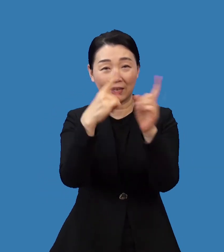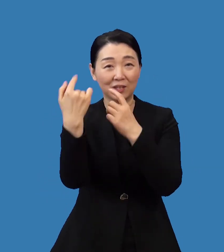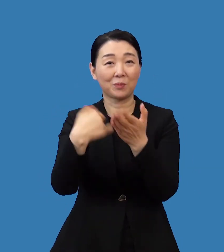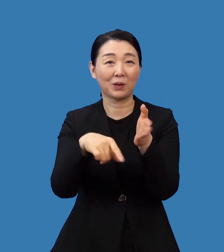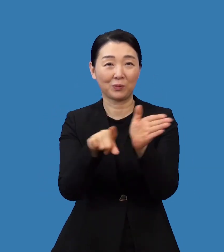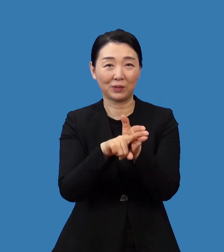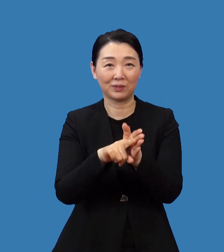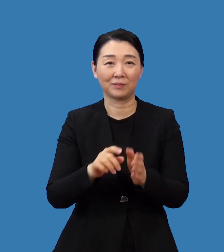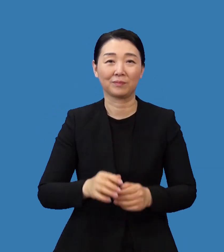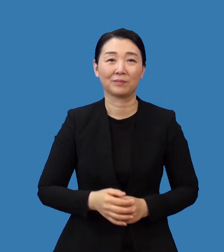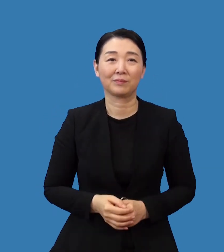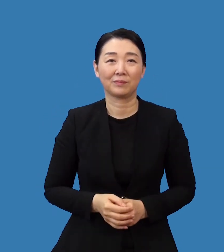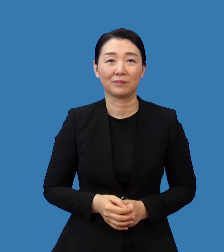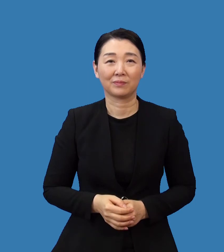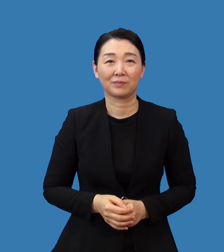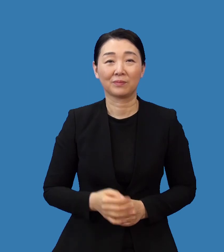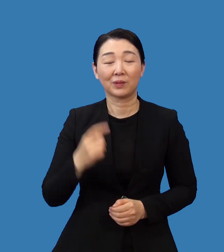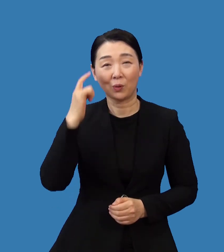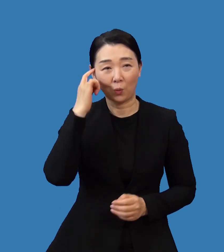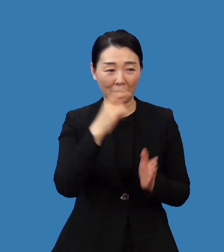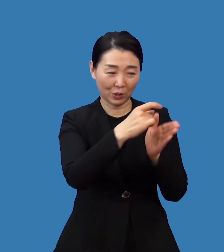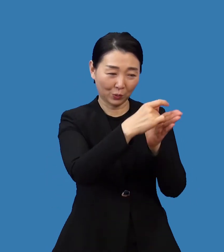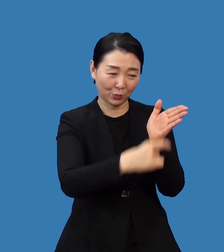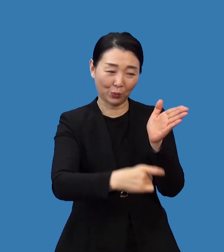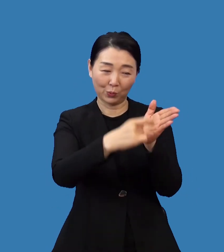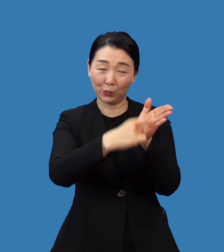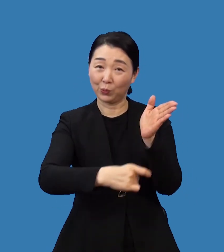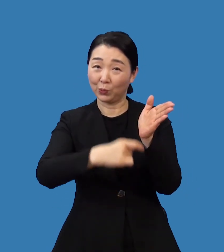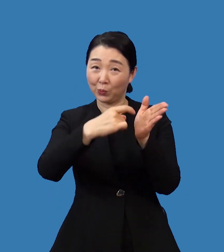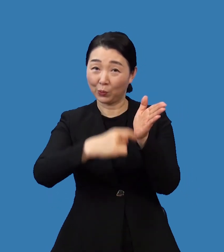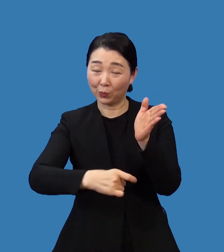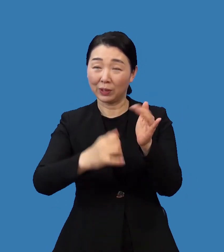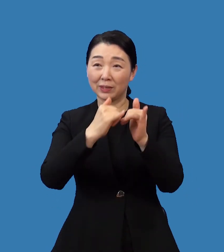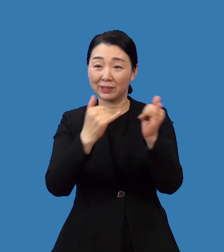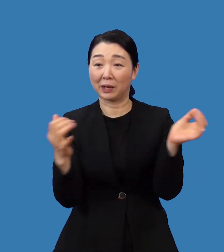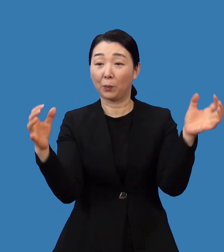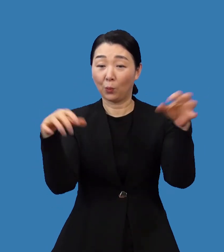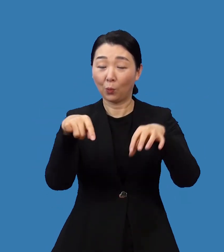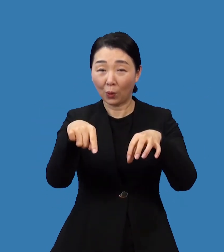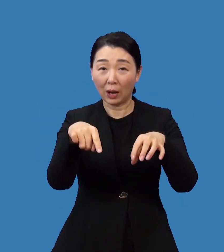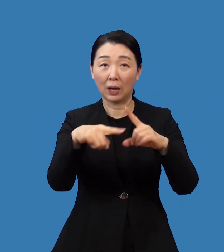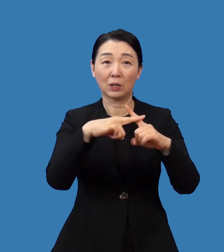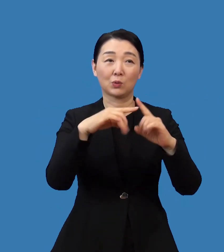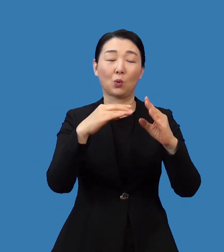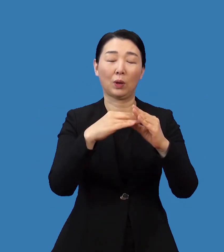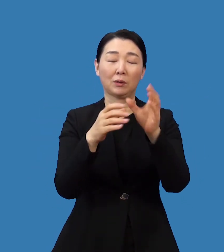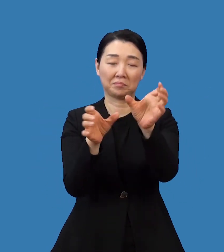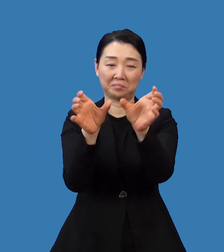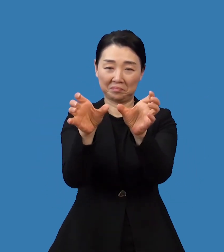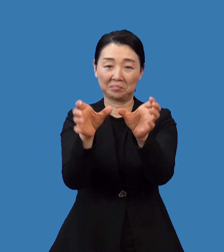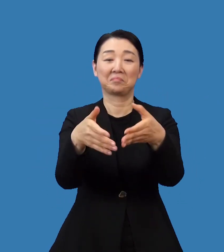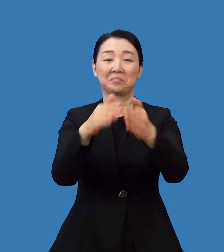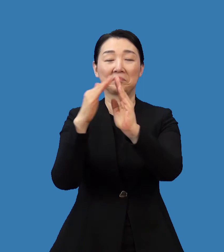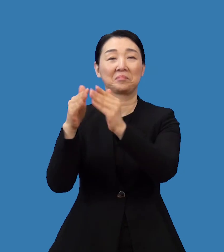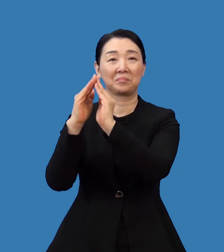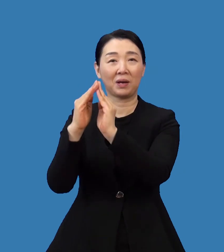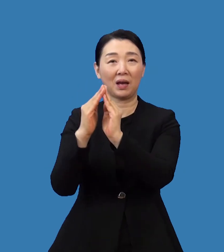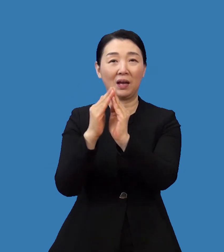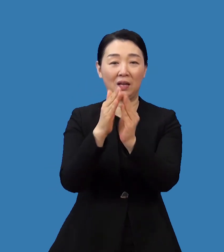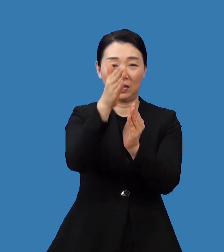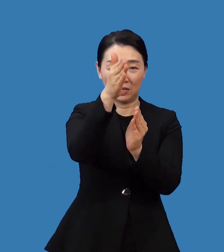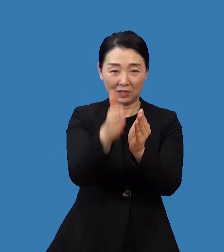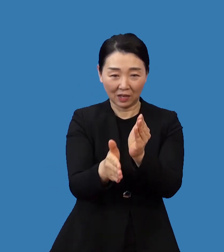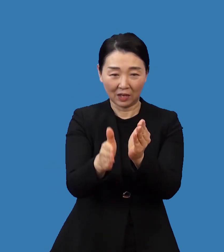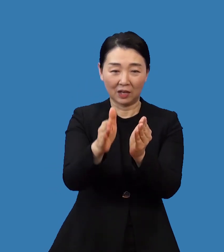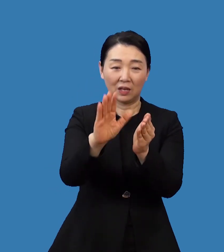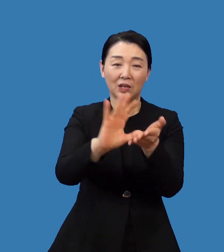위해서 여러 교단의 사람들이 와서 교회를 나란히 지은 거예요. 그래서 가운데 그리스 정교회,